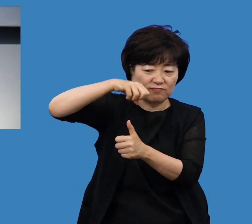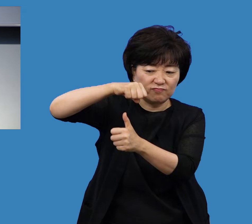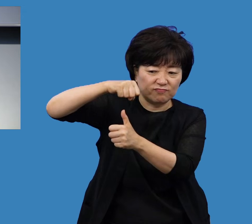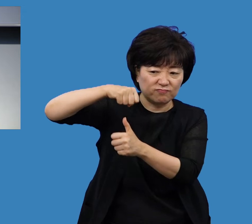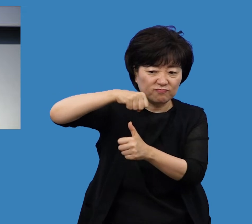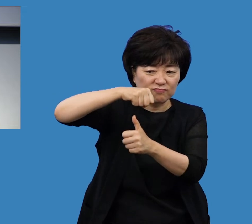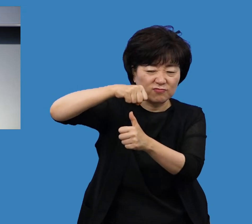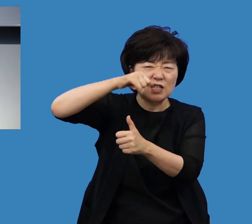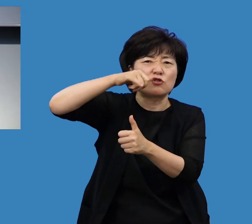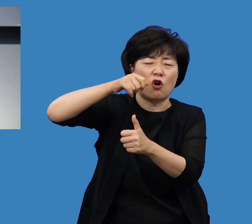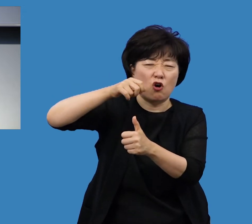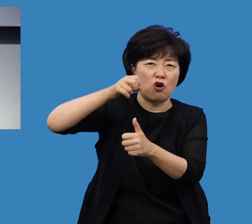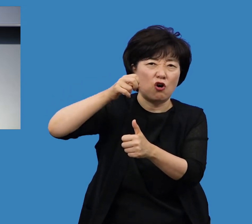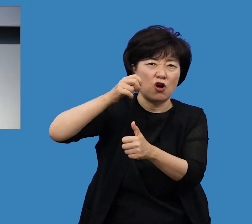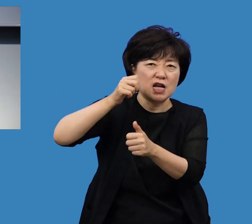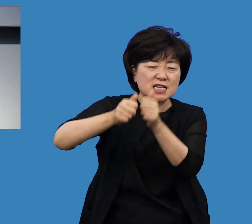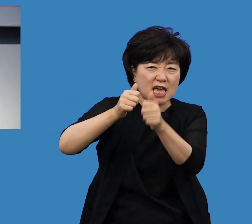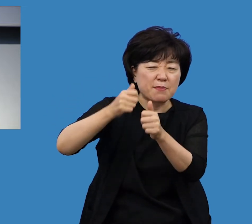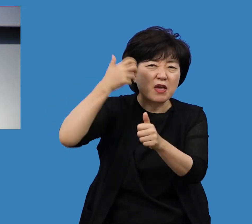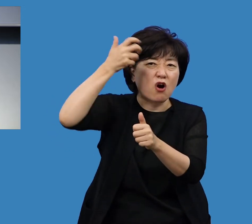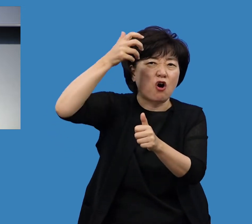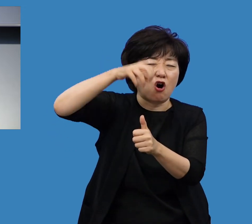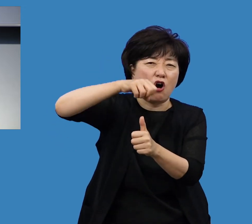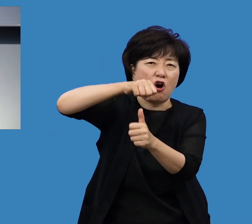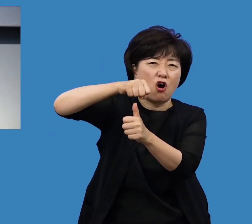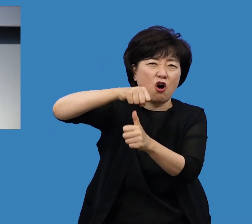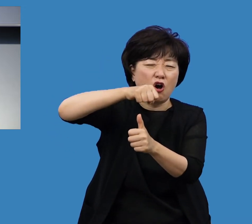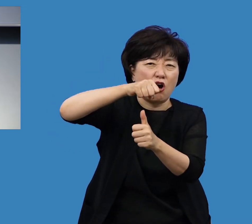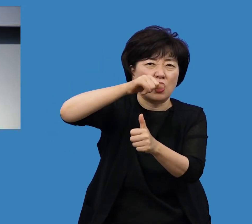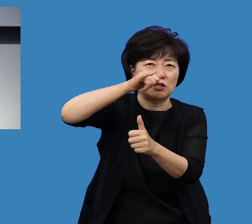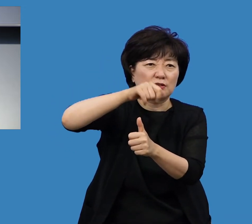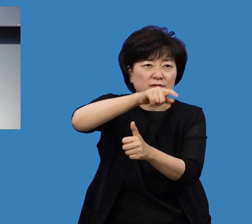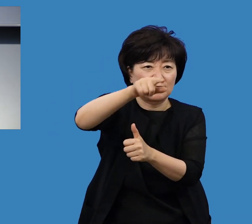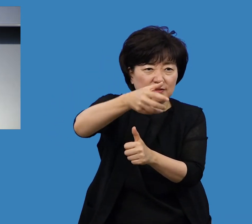게임의 영을 받은 자들이 있는가?